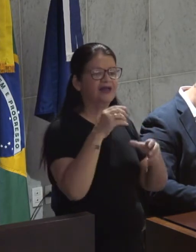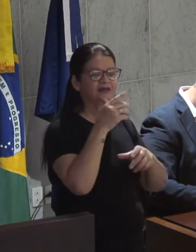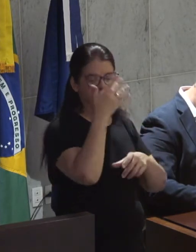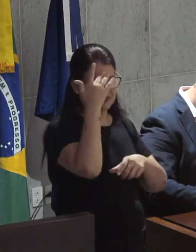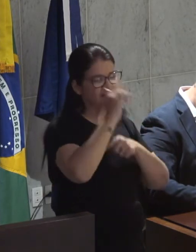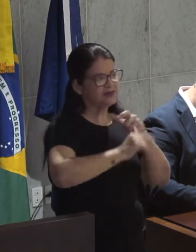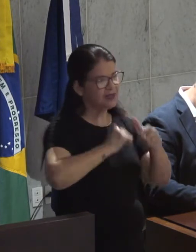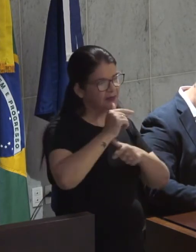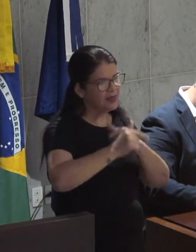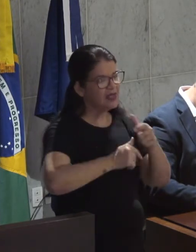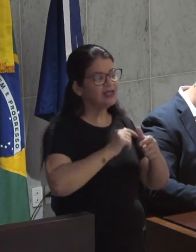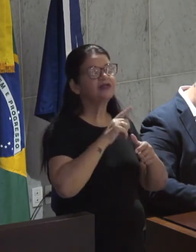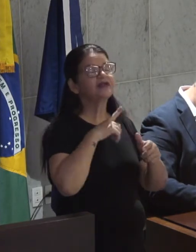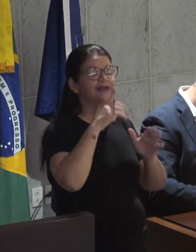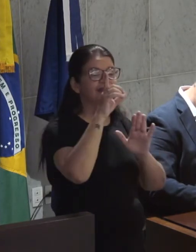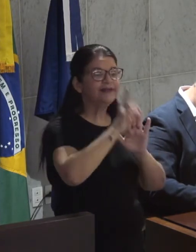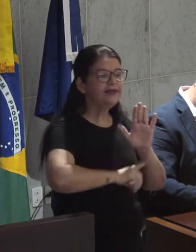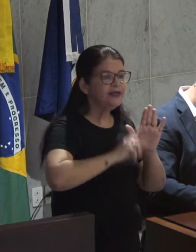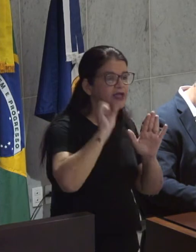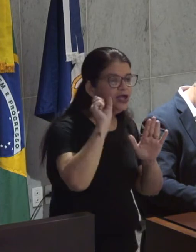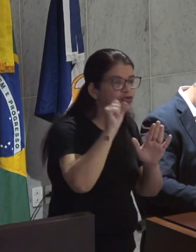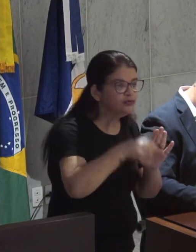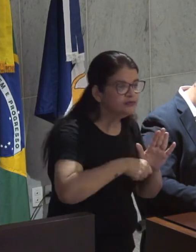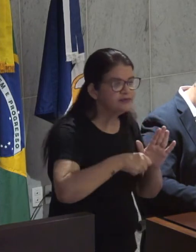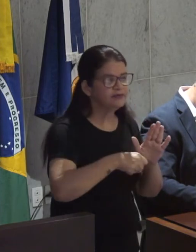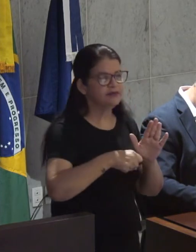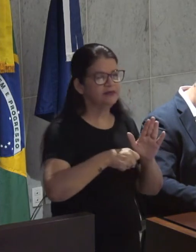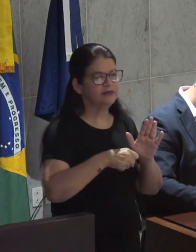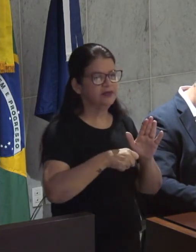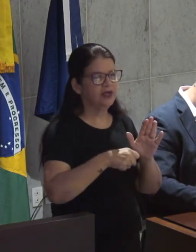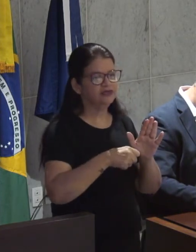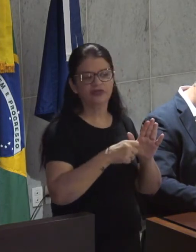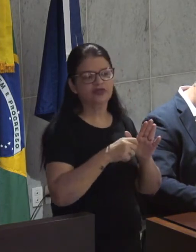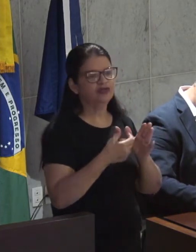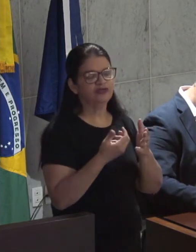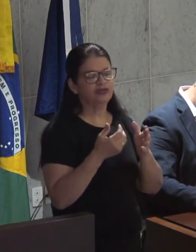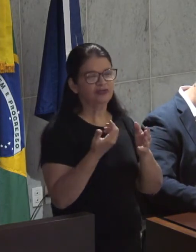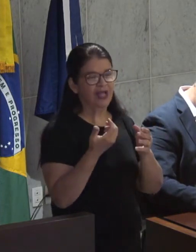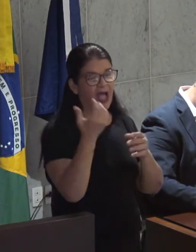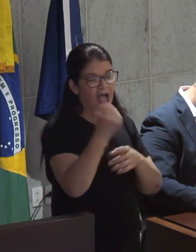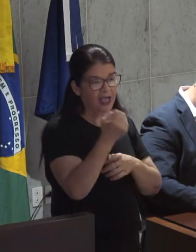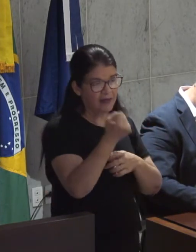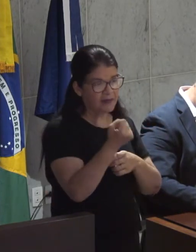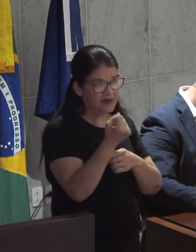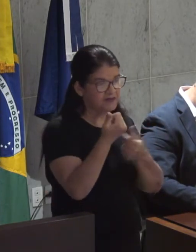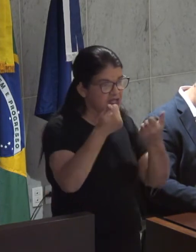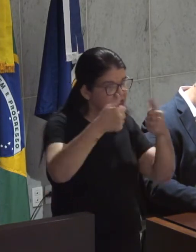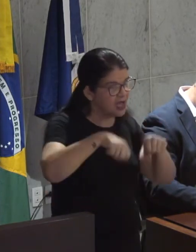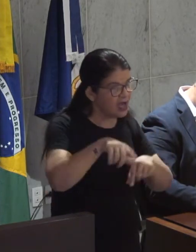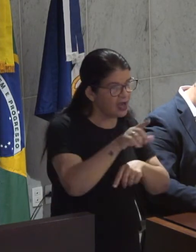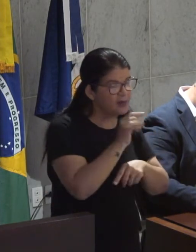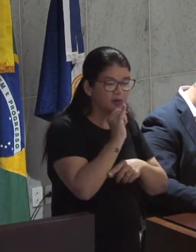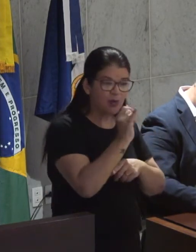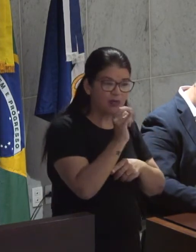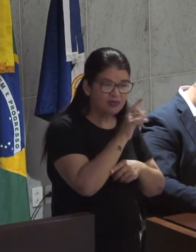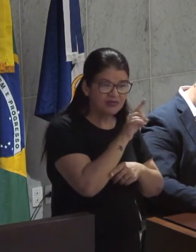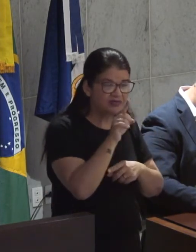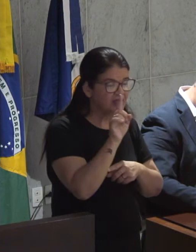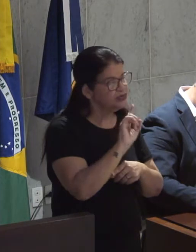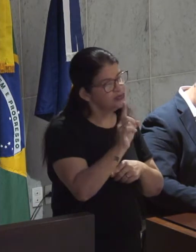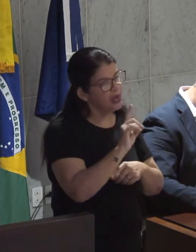a gente tem direito sim. E não estamos quebrando essa previdência, como diz eles. Então, nós precisamos ter